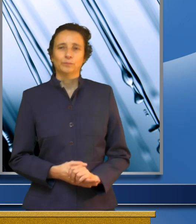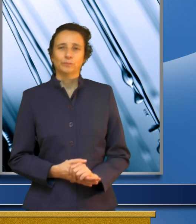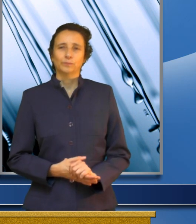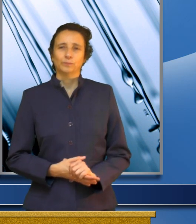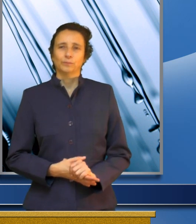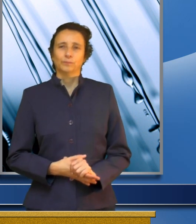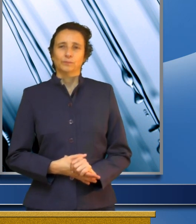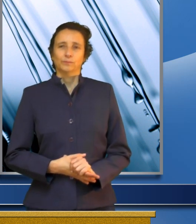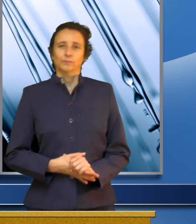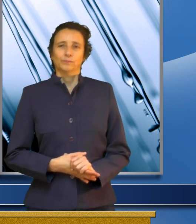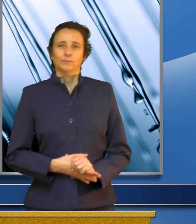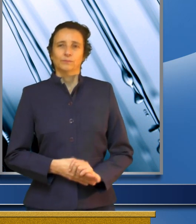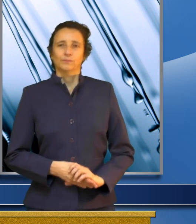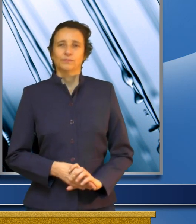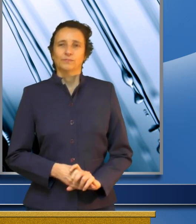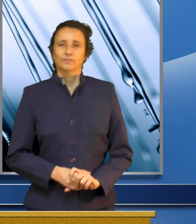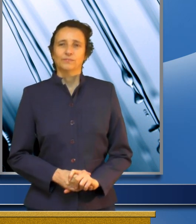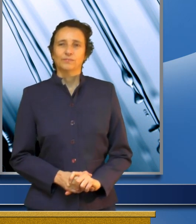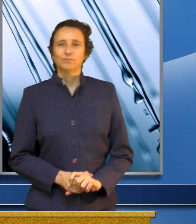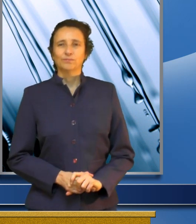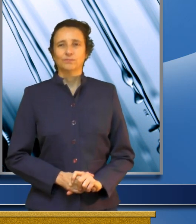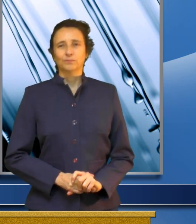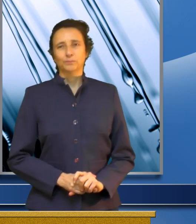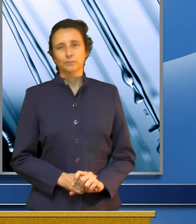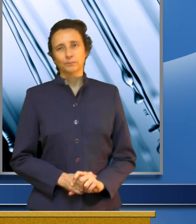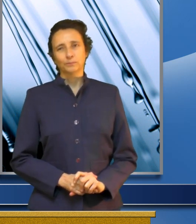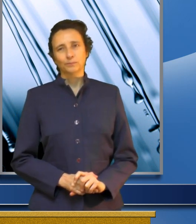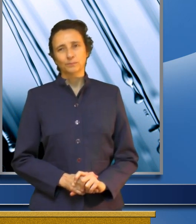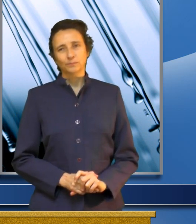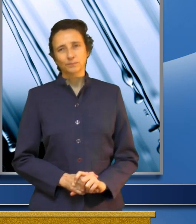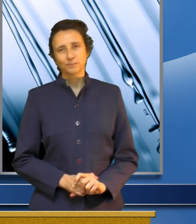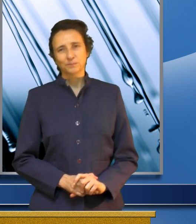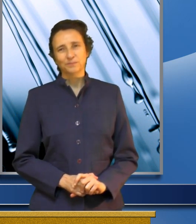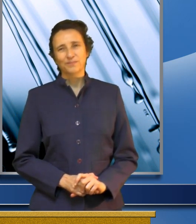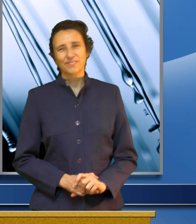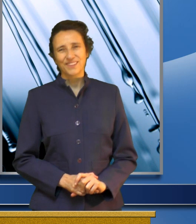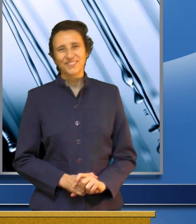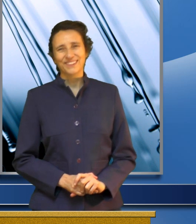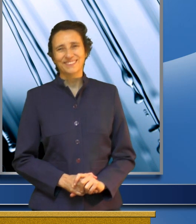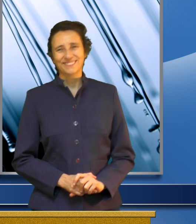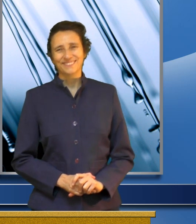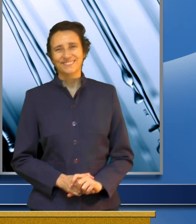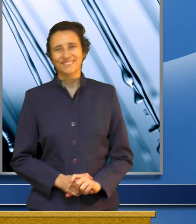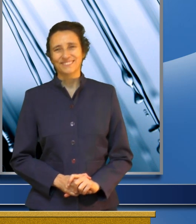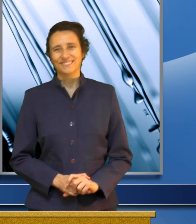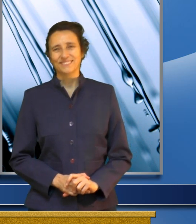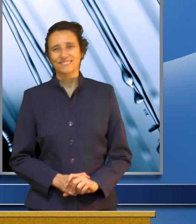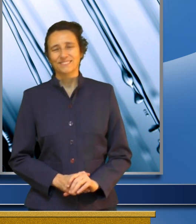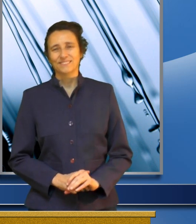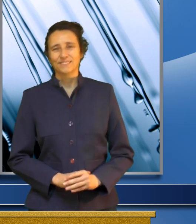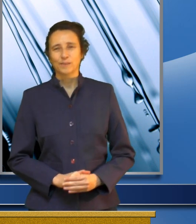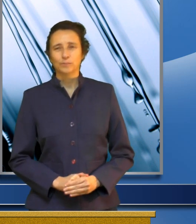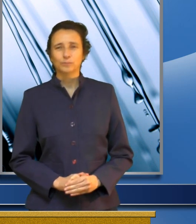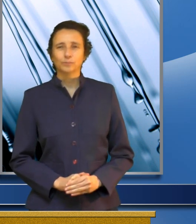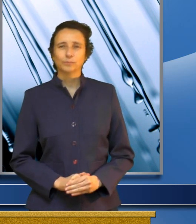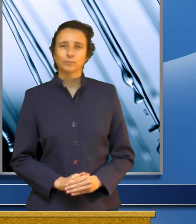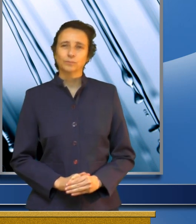le deseamos muchas bendiciones y un bendito sábado también,